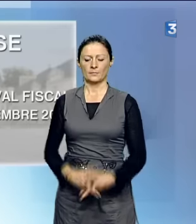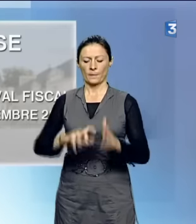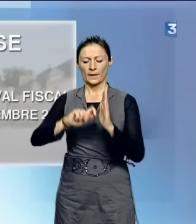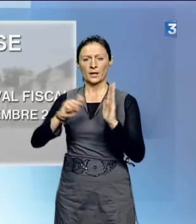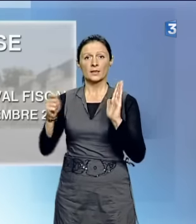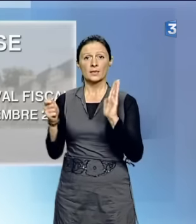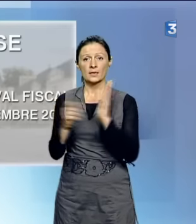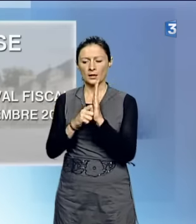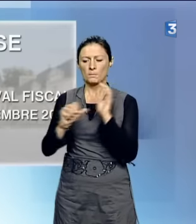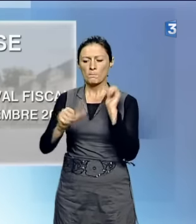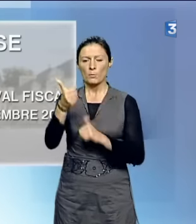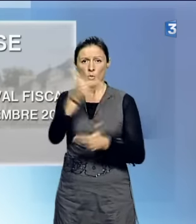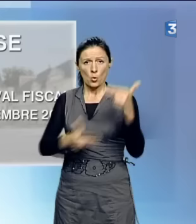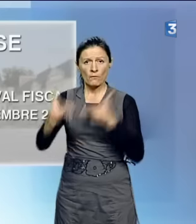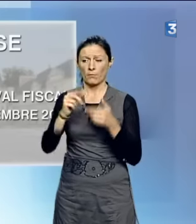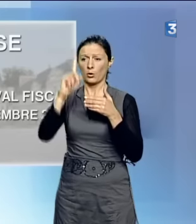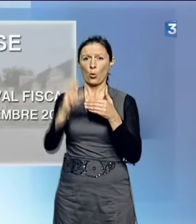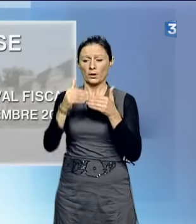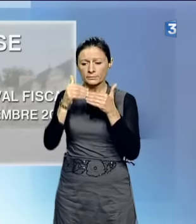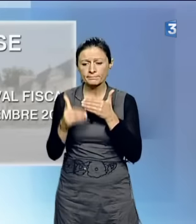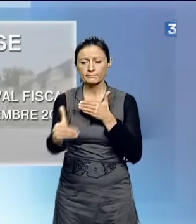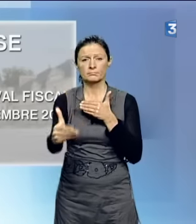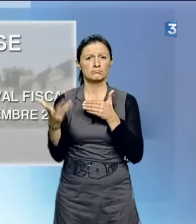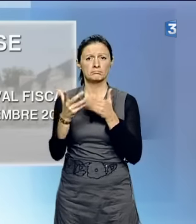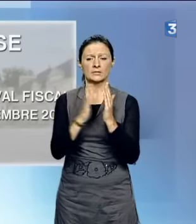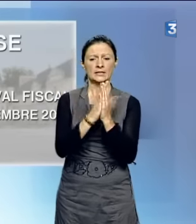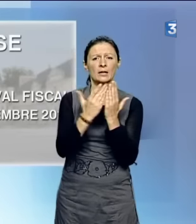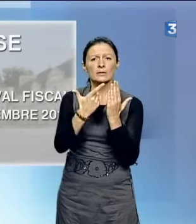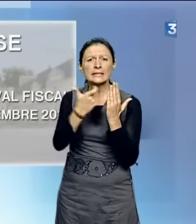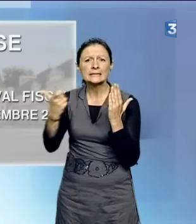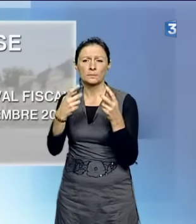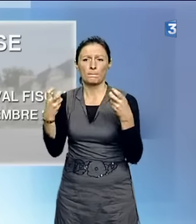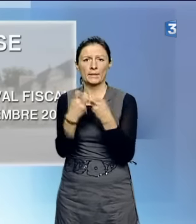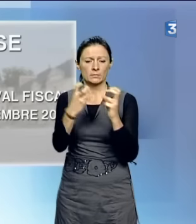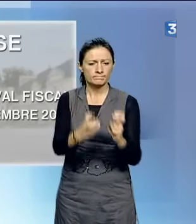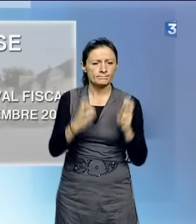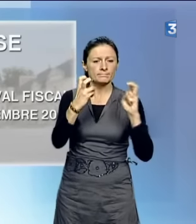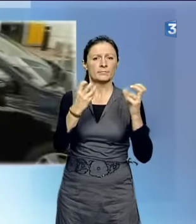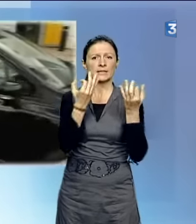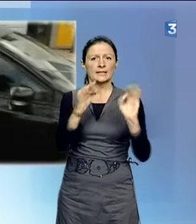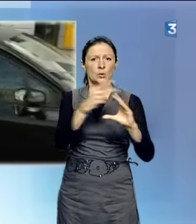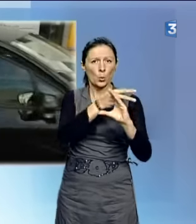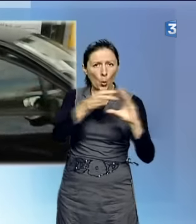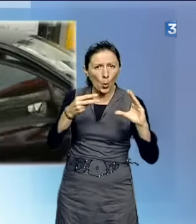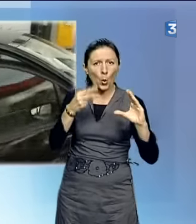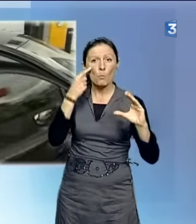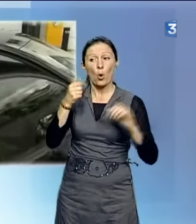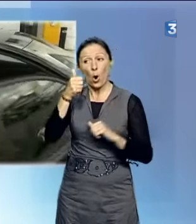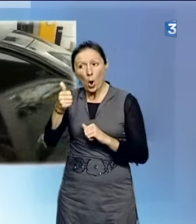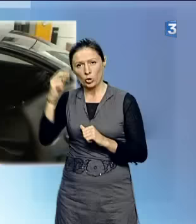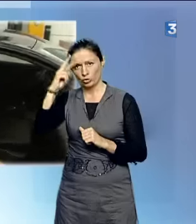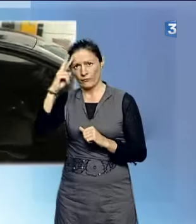A partir du 1er novembre, le prix de la carte grise devrait augmenter de 10 euros par cheval fiscal.